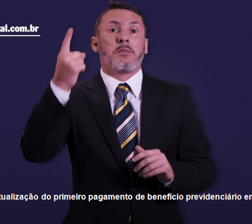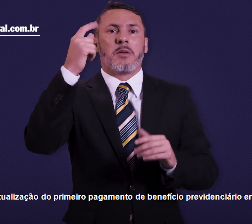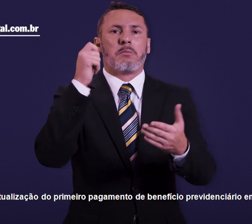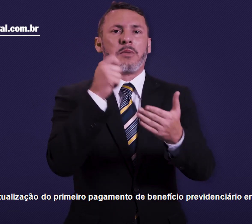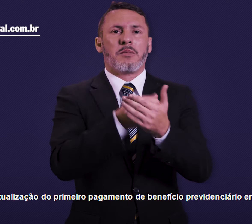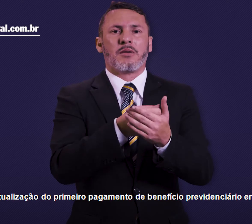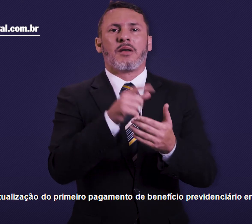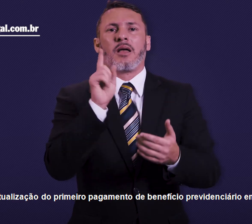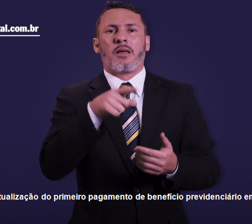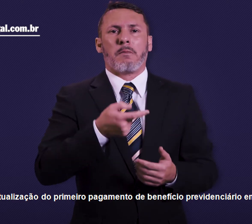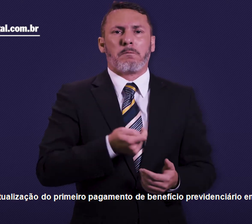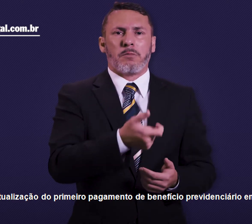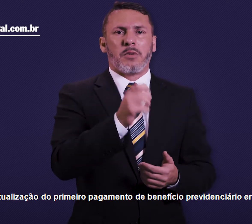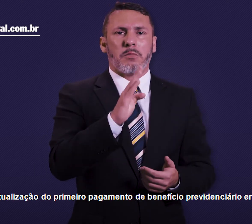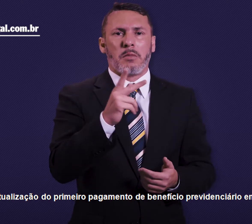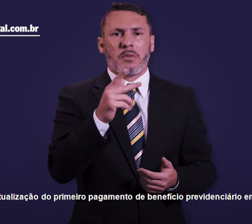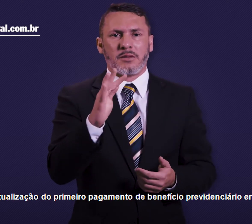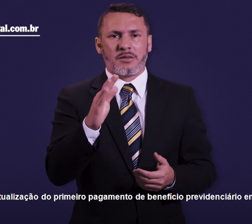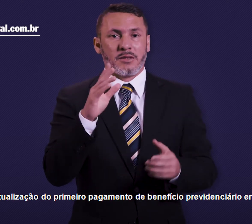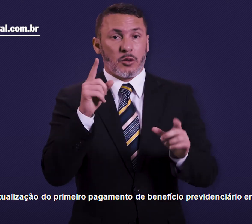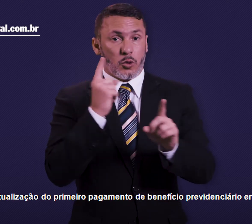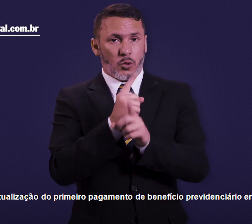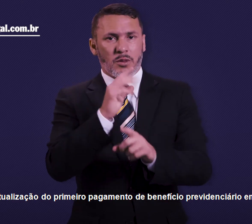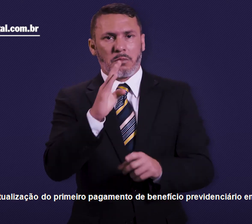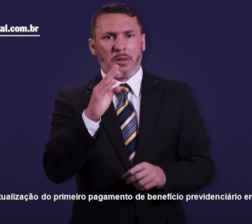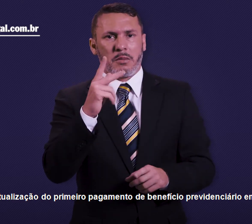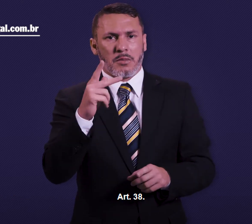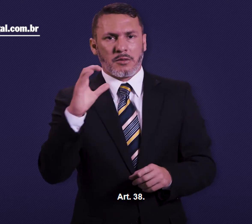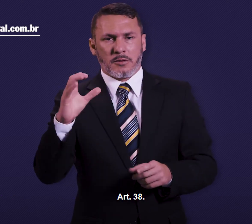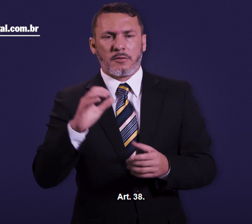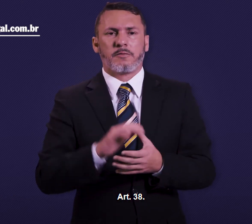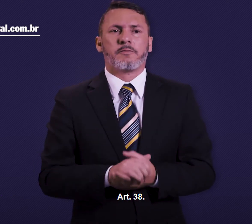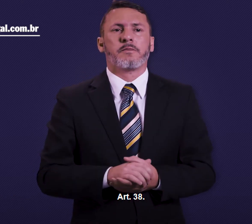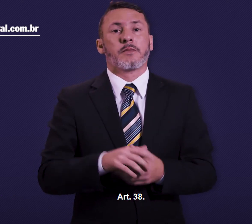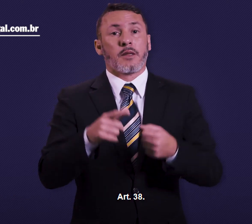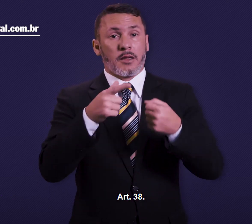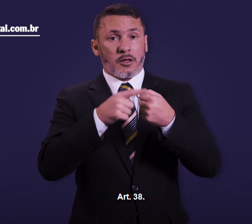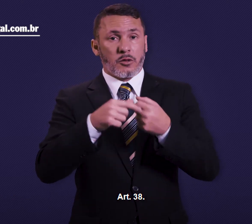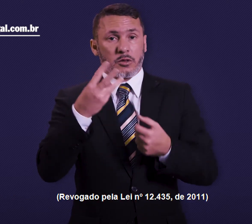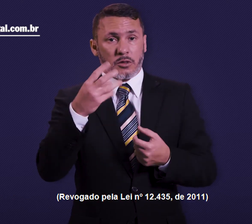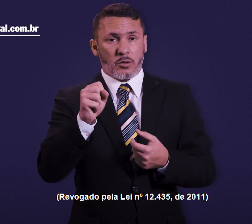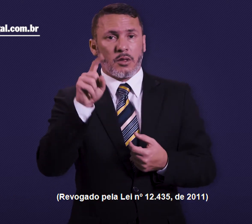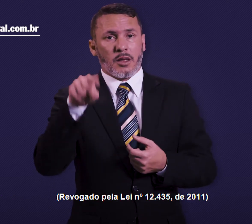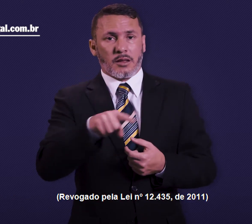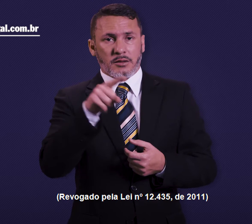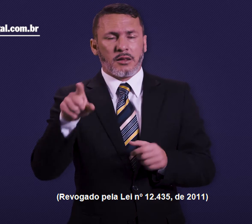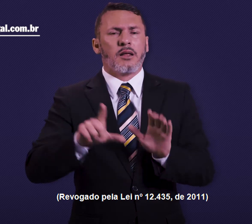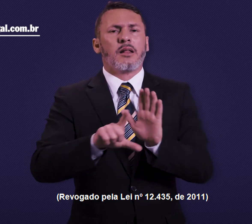primeiro pagamento de benefício previdenciário em atraso. Artigo 38. revogado pela Lei nº